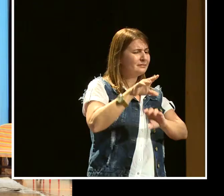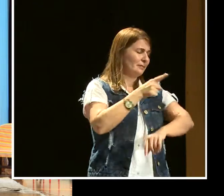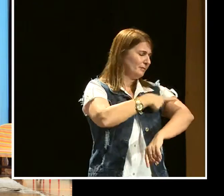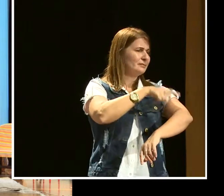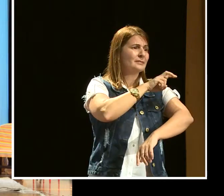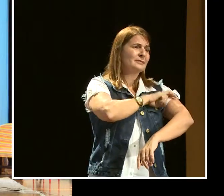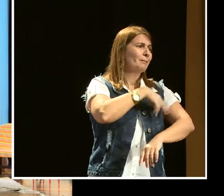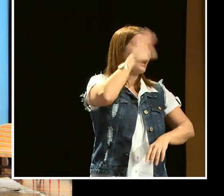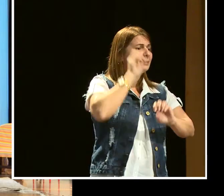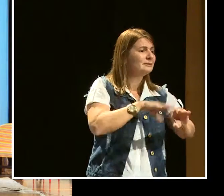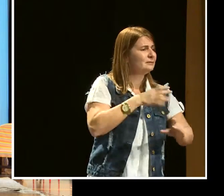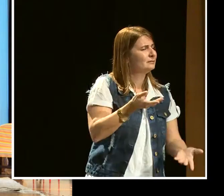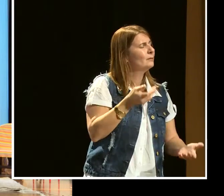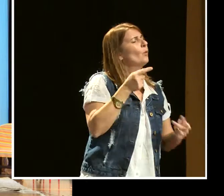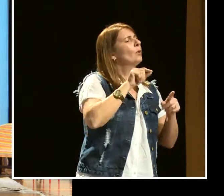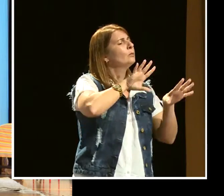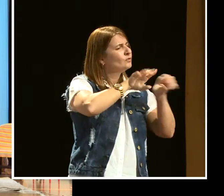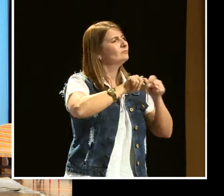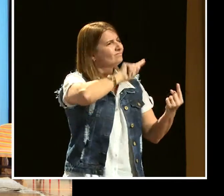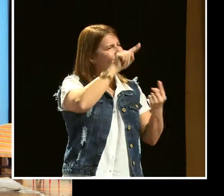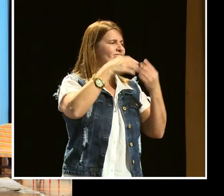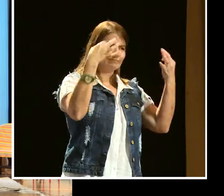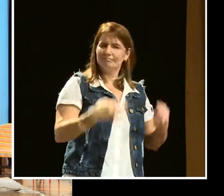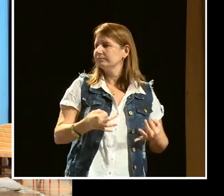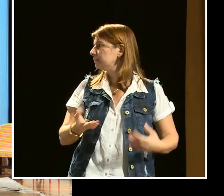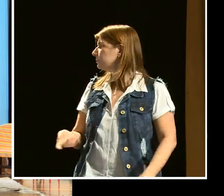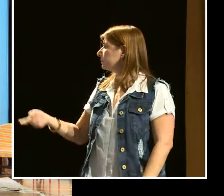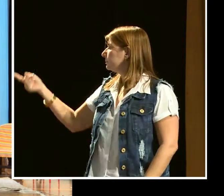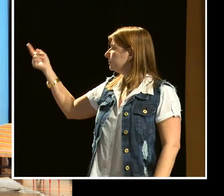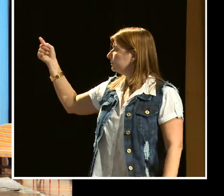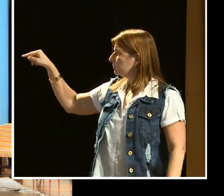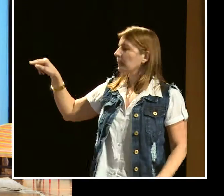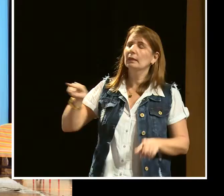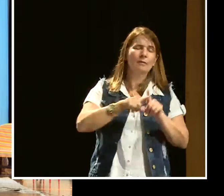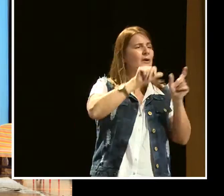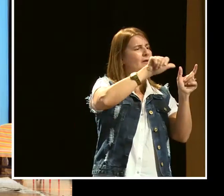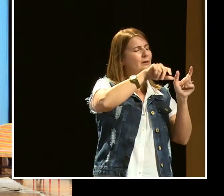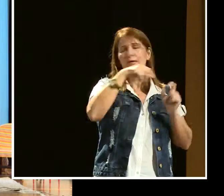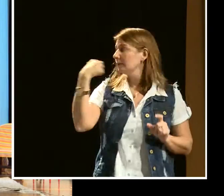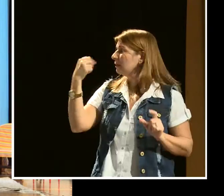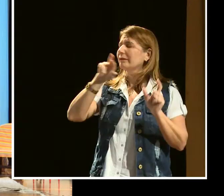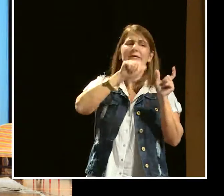sinal para ensino de crianças. Professores de pedagogia, inicialmente, trabalharão com educação infantil.